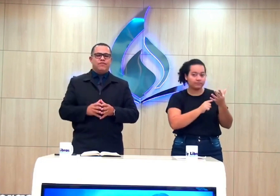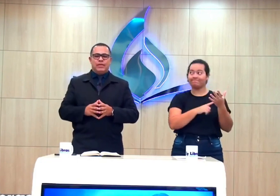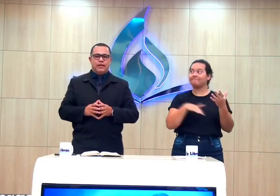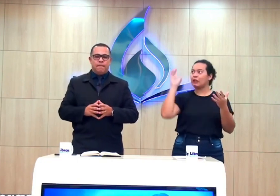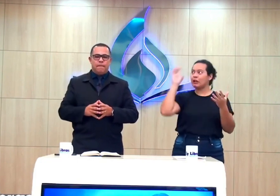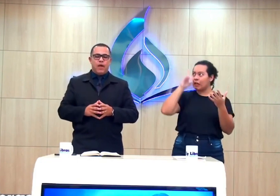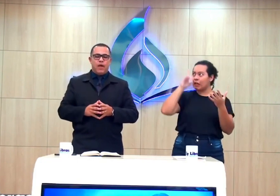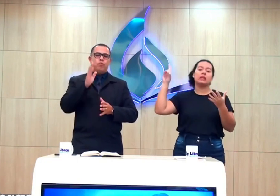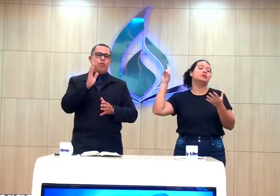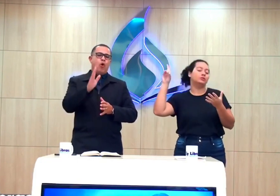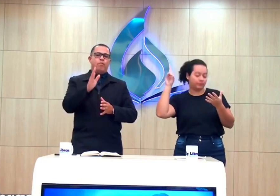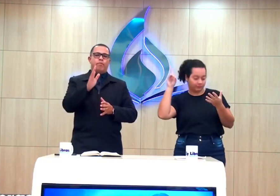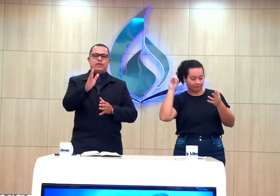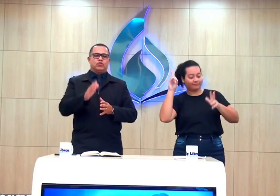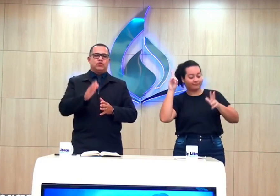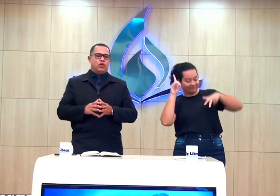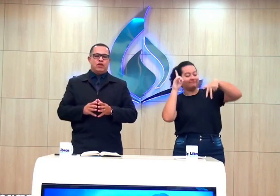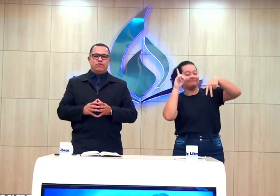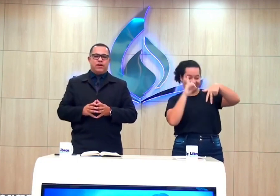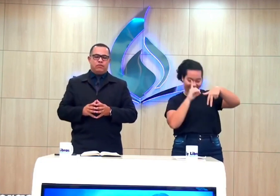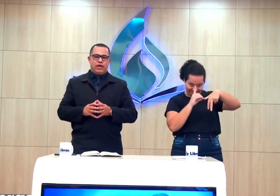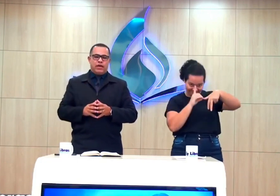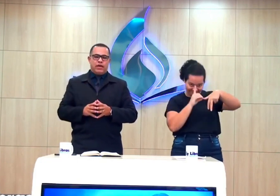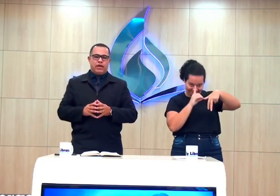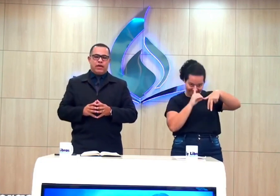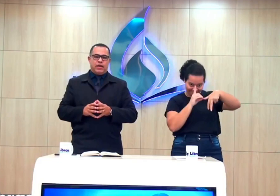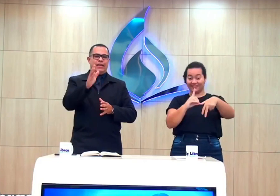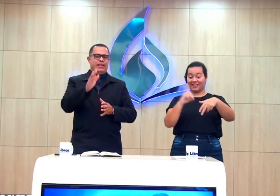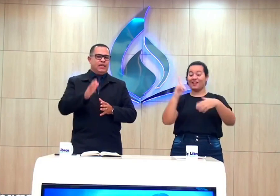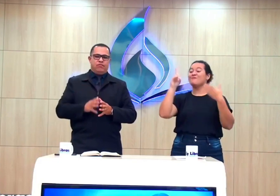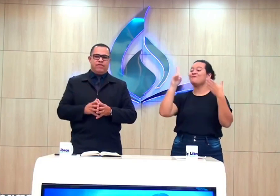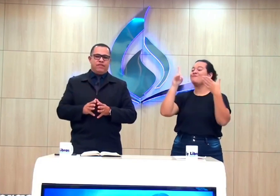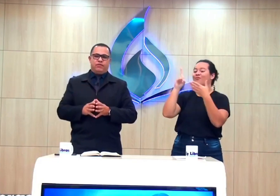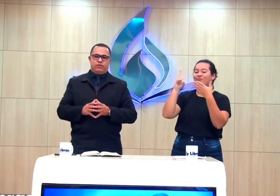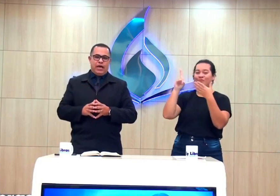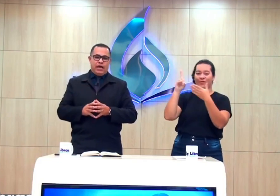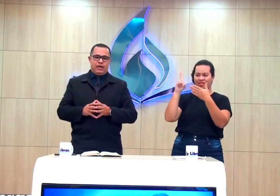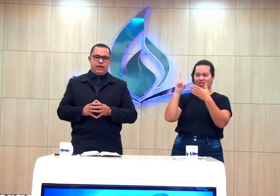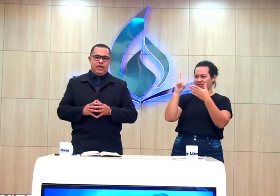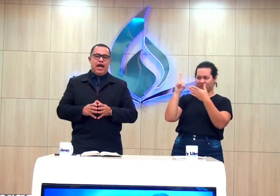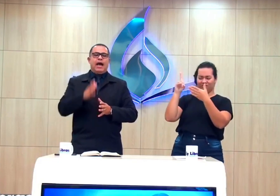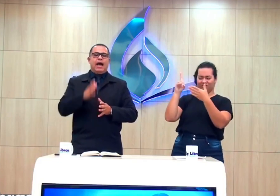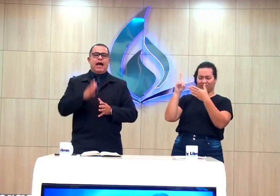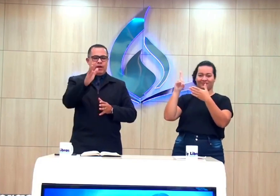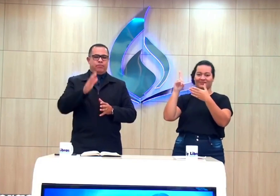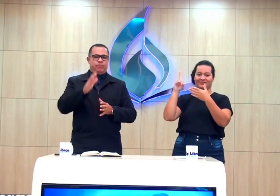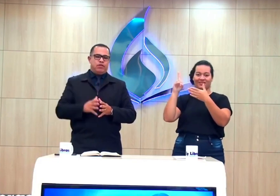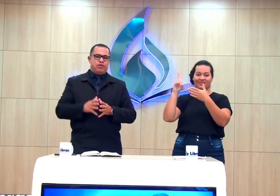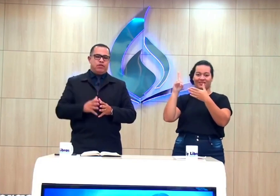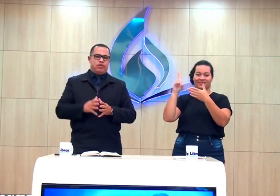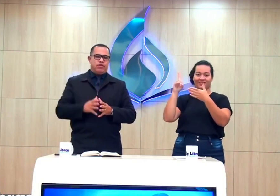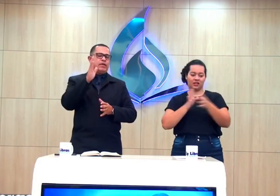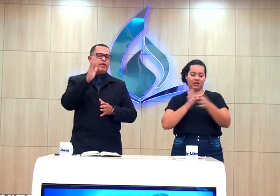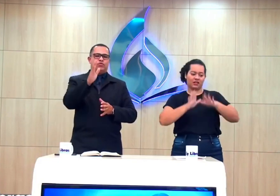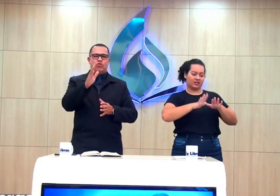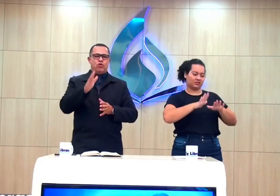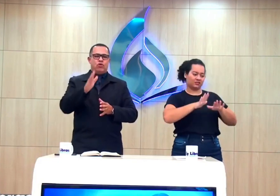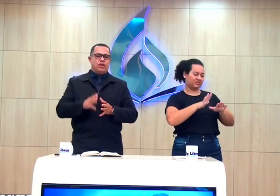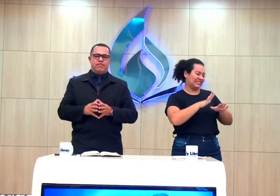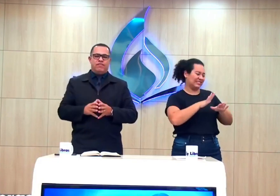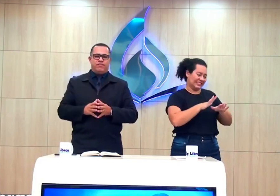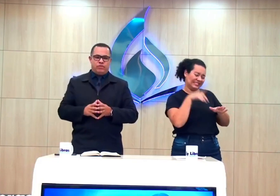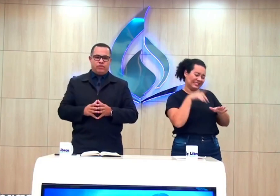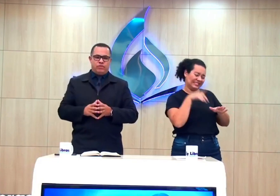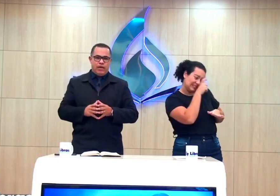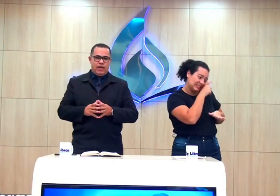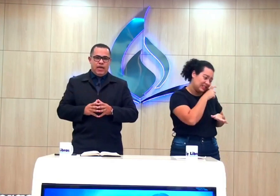não falta. O bom pastor não falta. É Ele que não vai faltar. A porta pode fechar, o pastor não